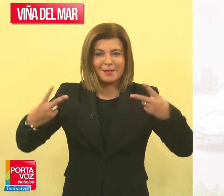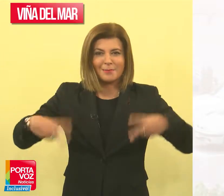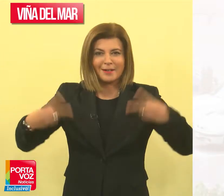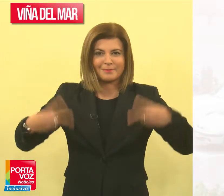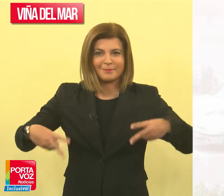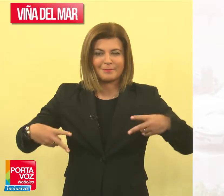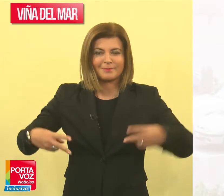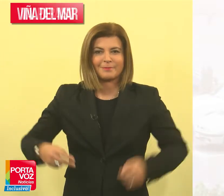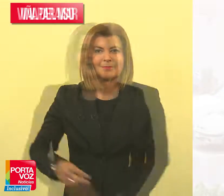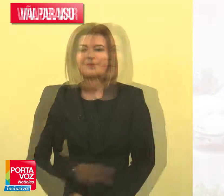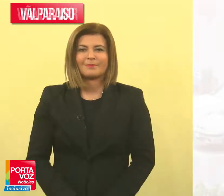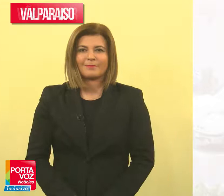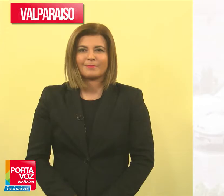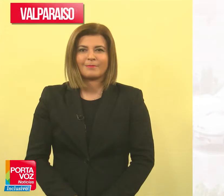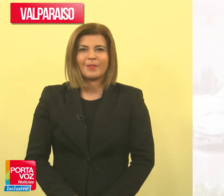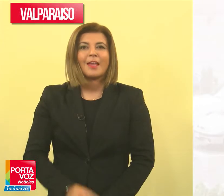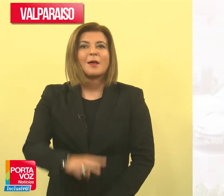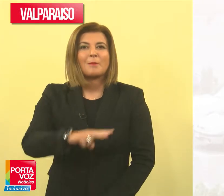Viña del Mar,